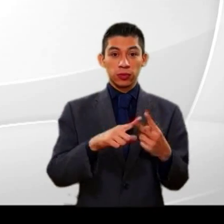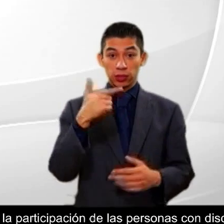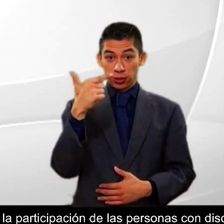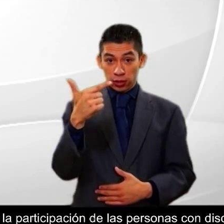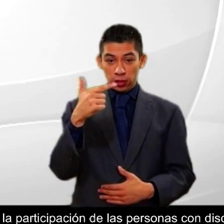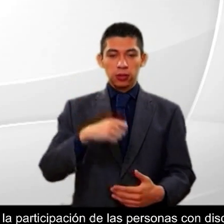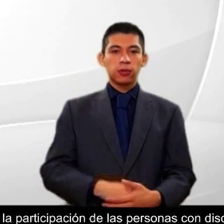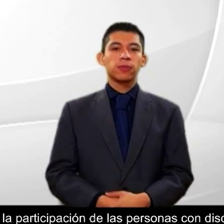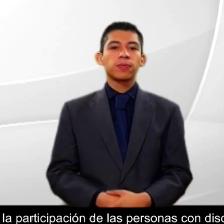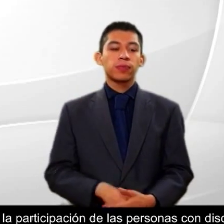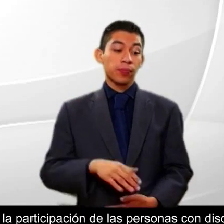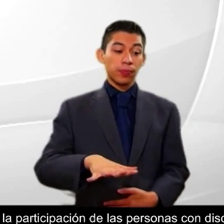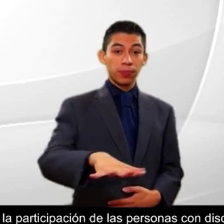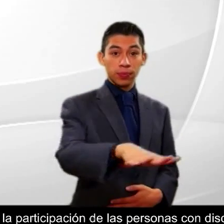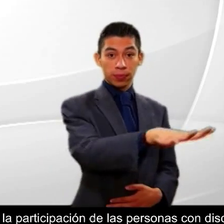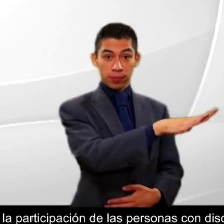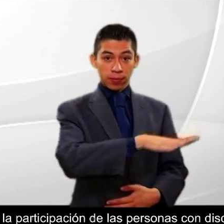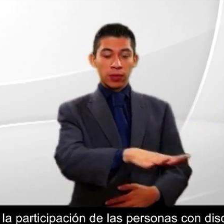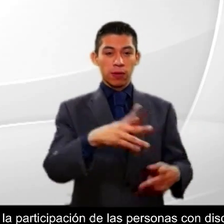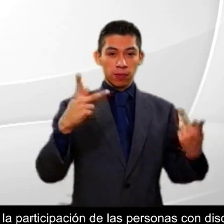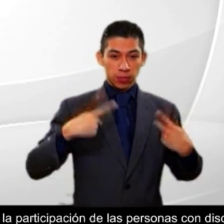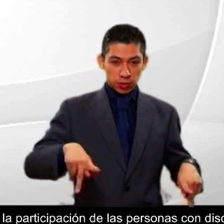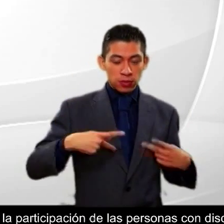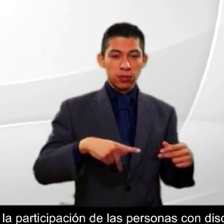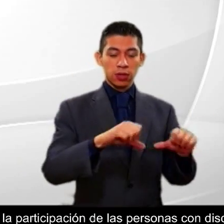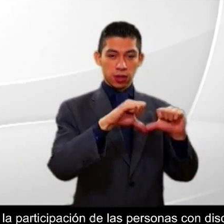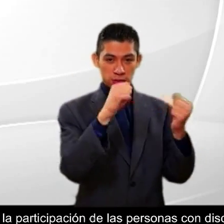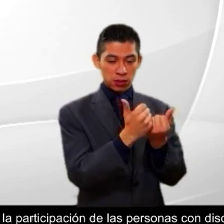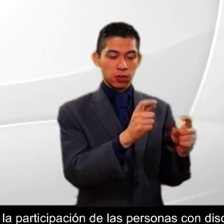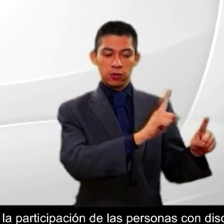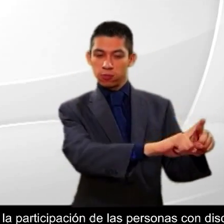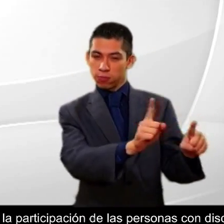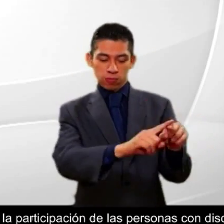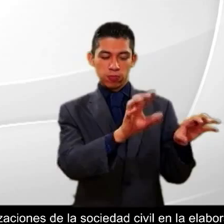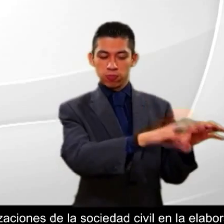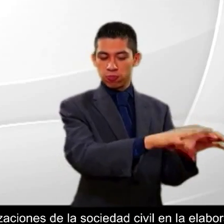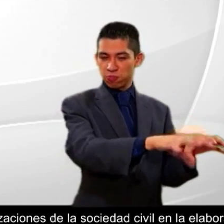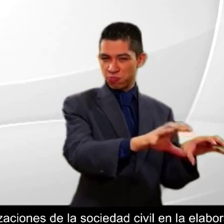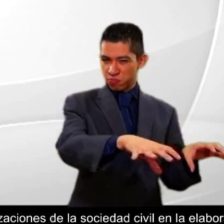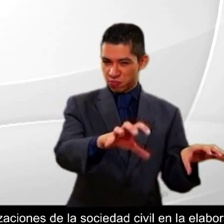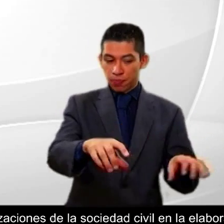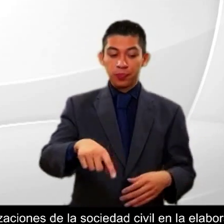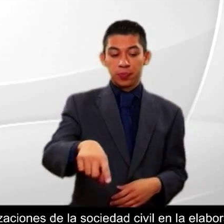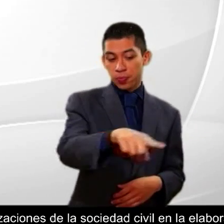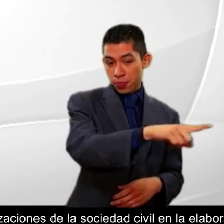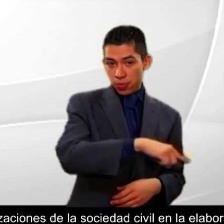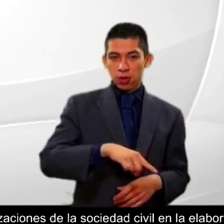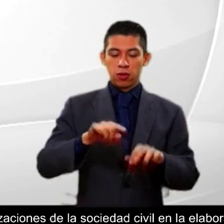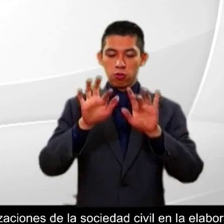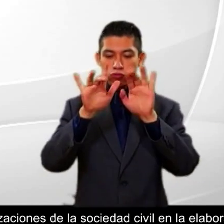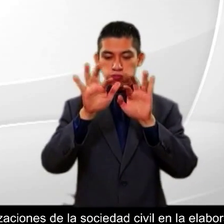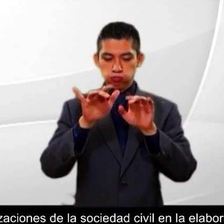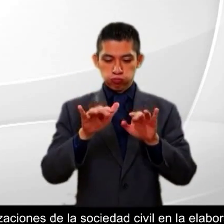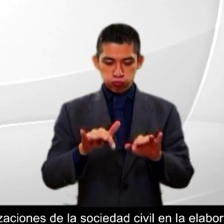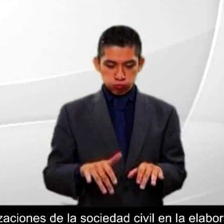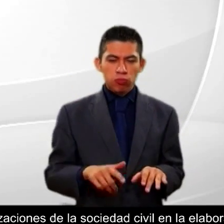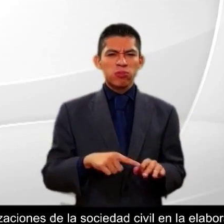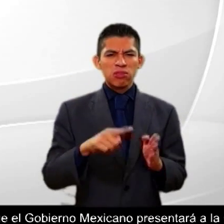7. Asegurar la participación de las personas con discapacidad y las organizaciones de la sociedad civil en la elaboración de los